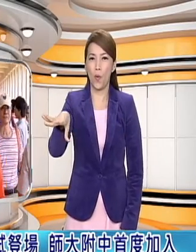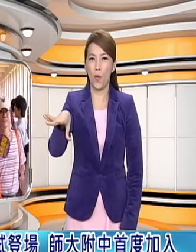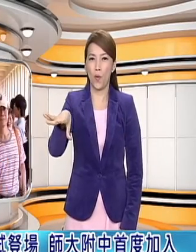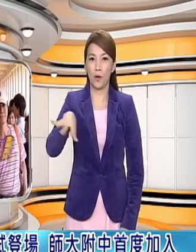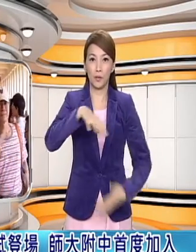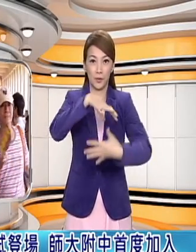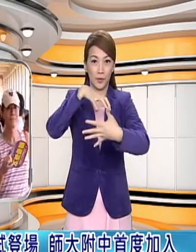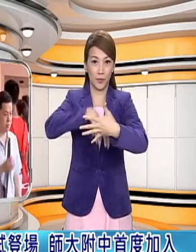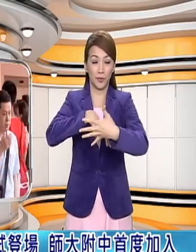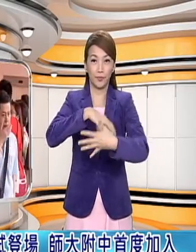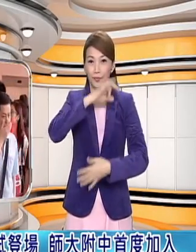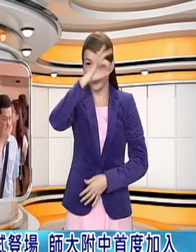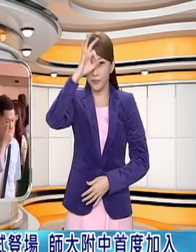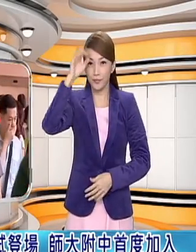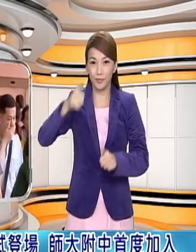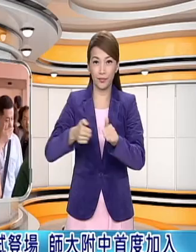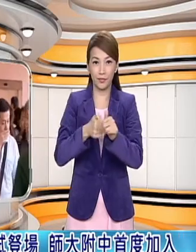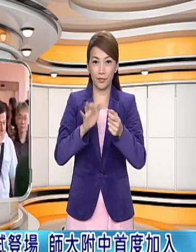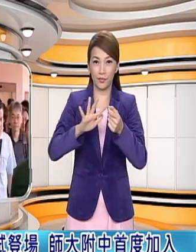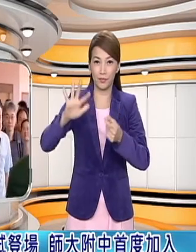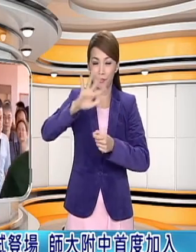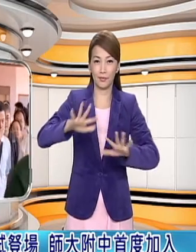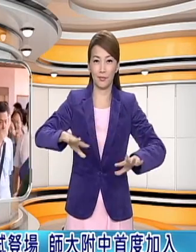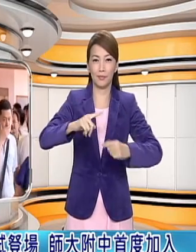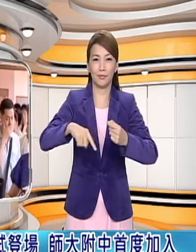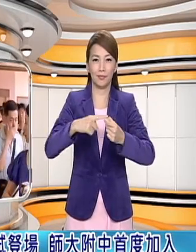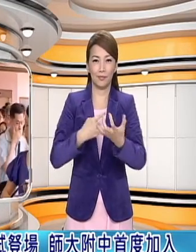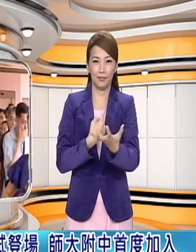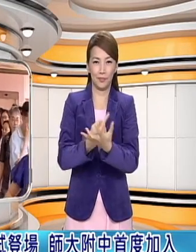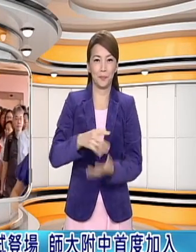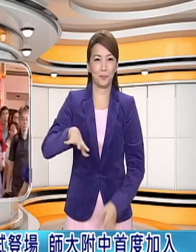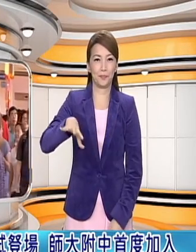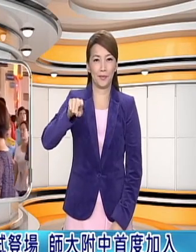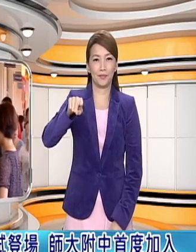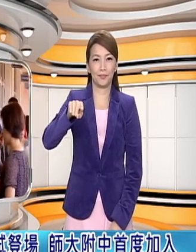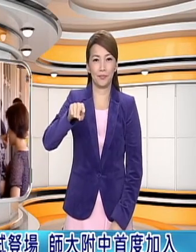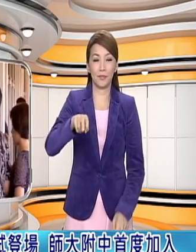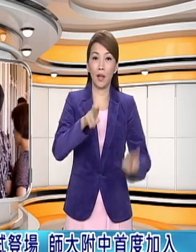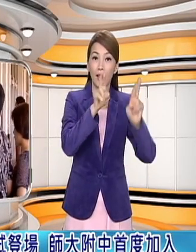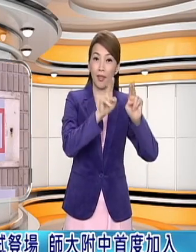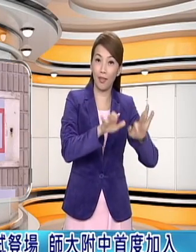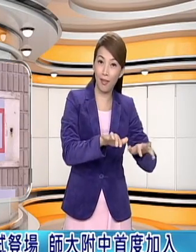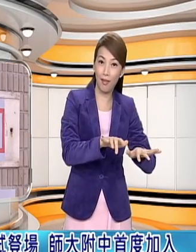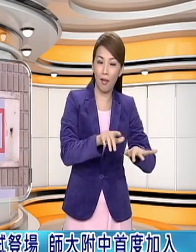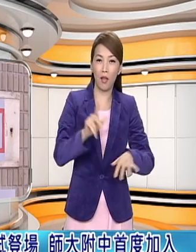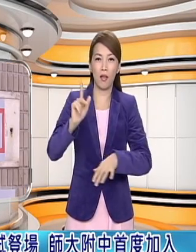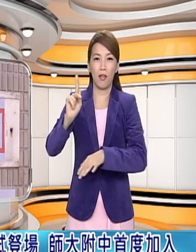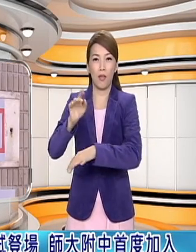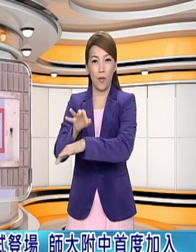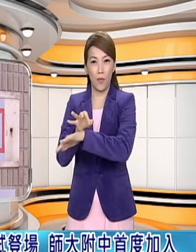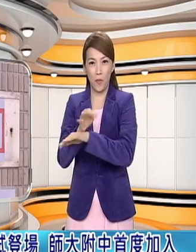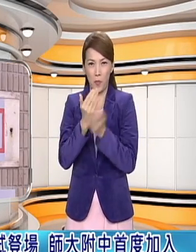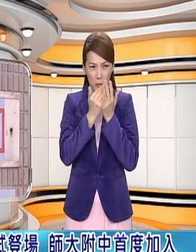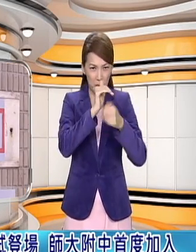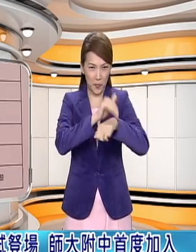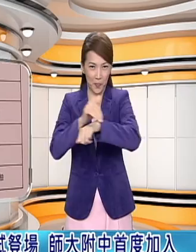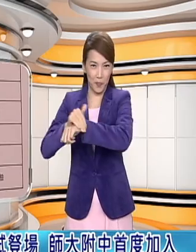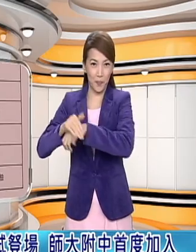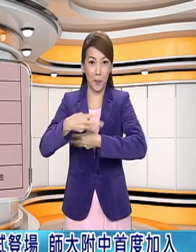大附中今年是首度加入，开设了资讯科学特色班，预计